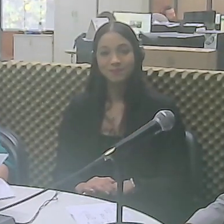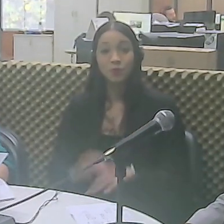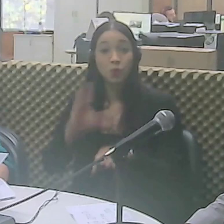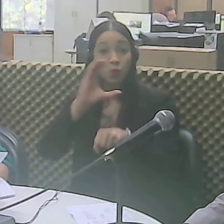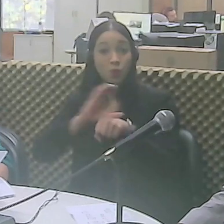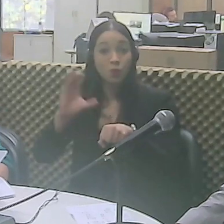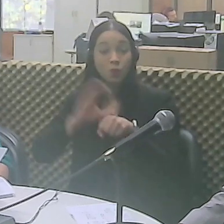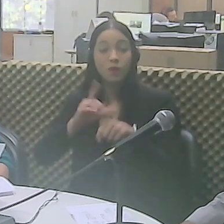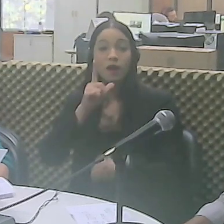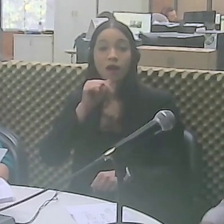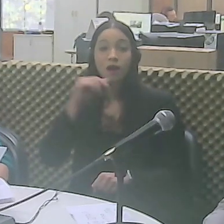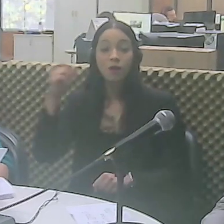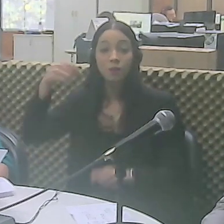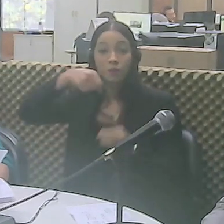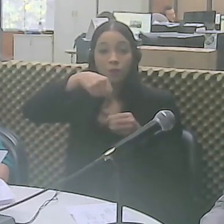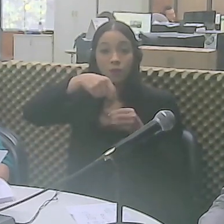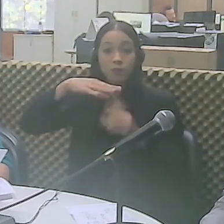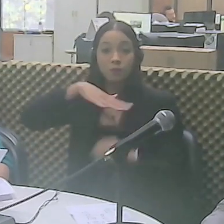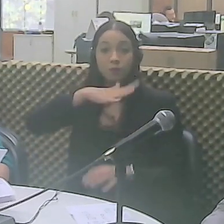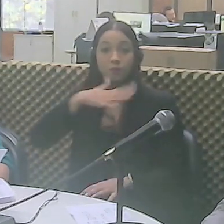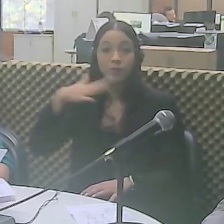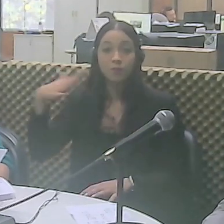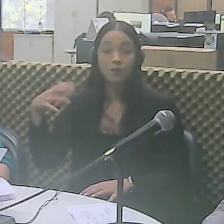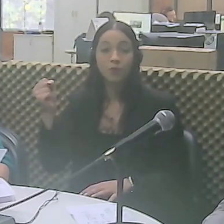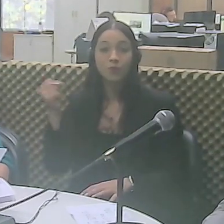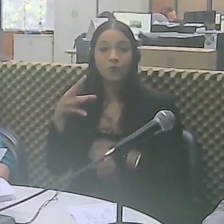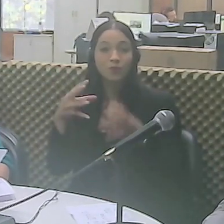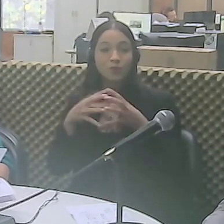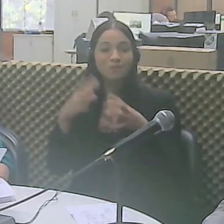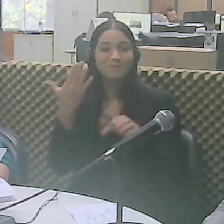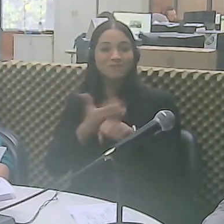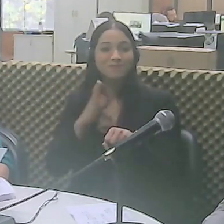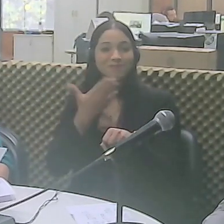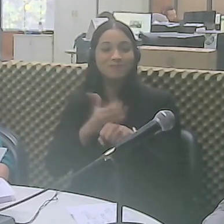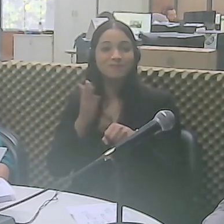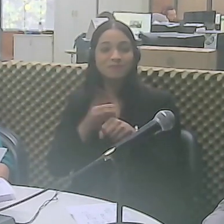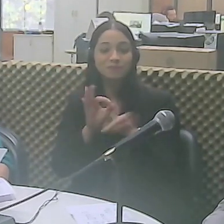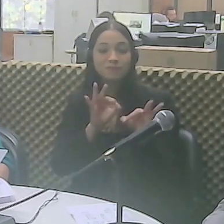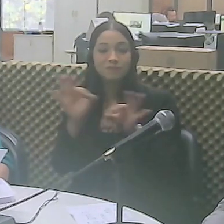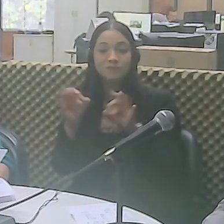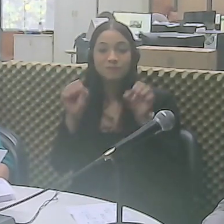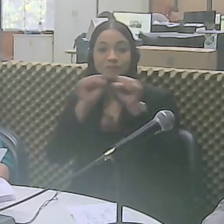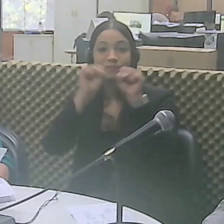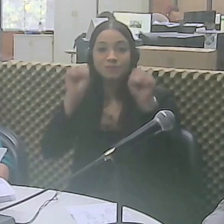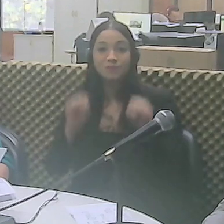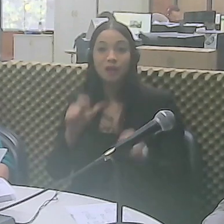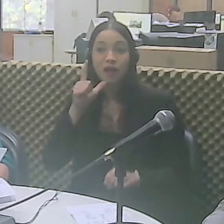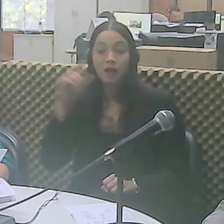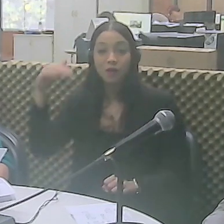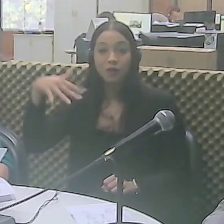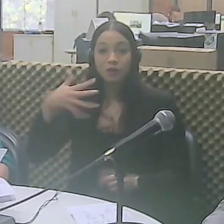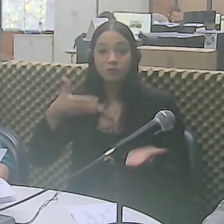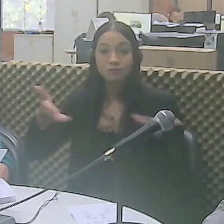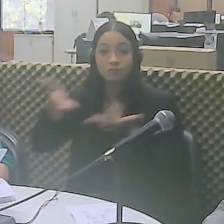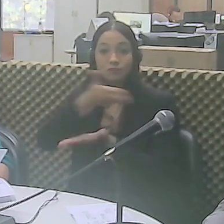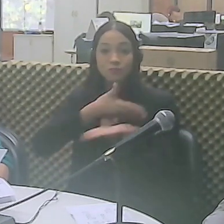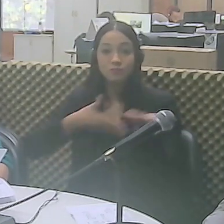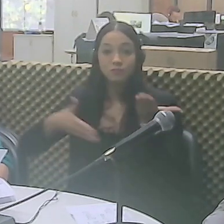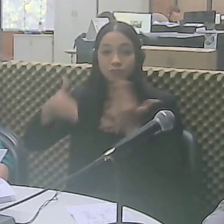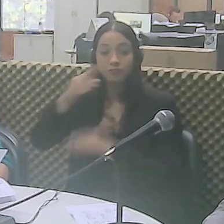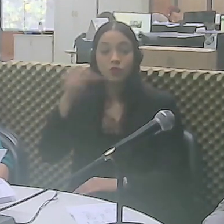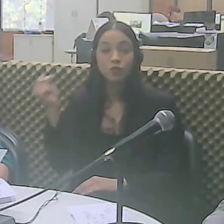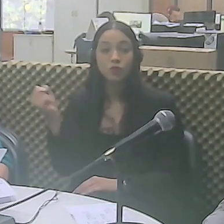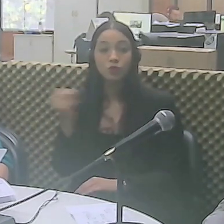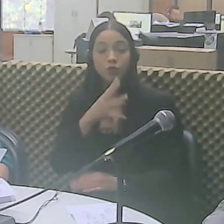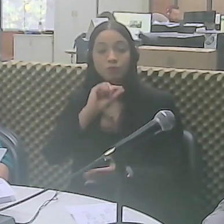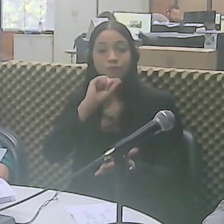Curso de aquaponia da Prefeitura ganha nova turma. O treinamento, montagem de sistema de aquaponia, recirculação de água está com